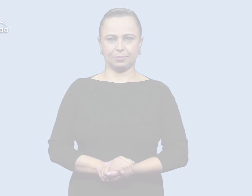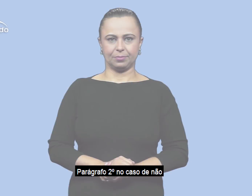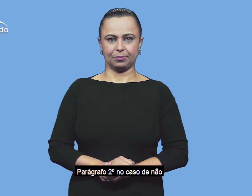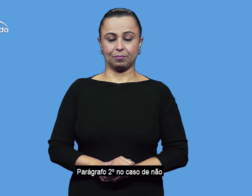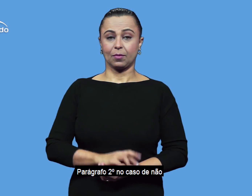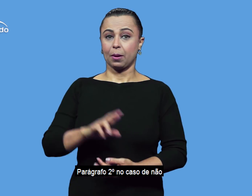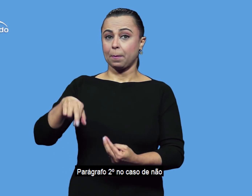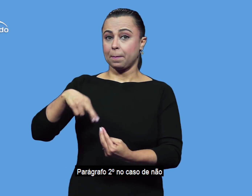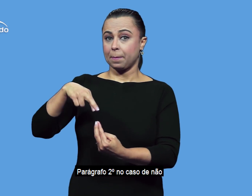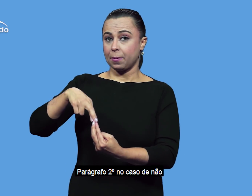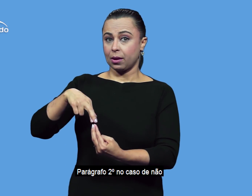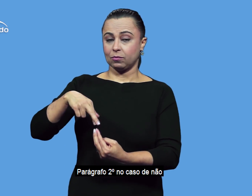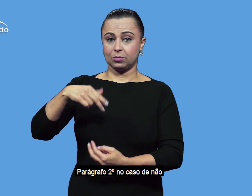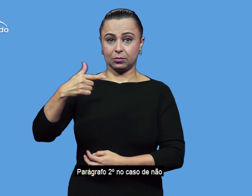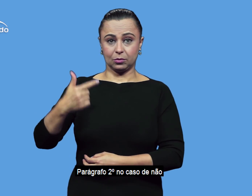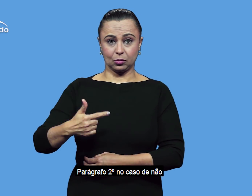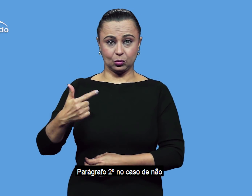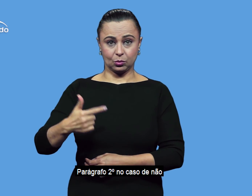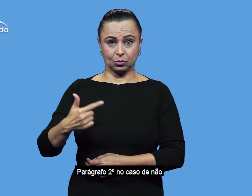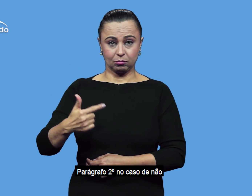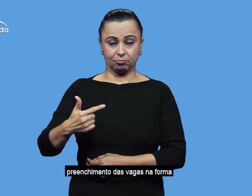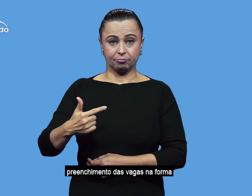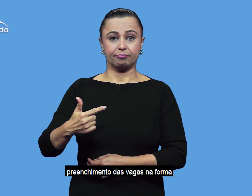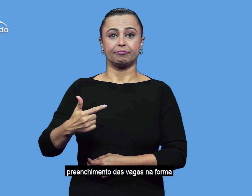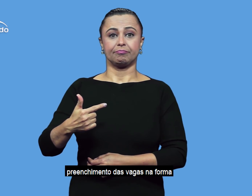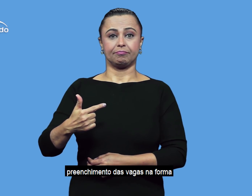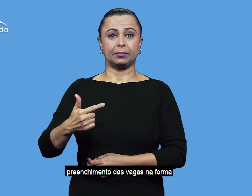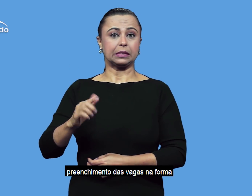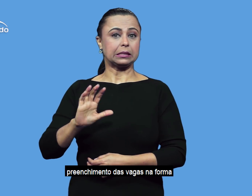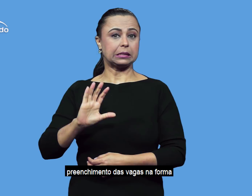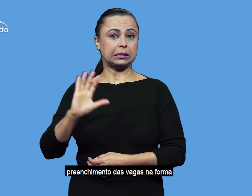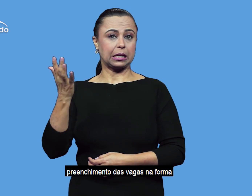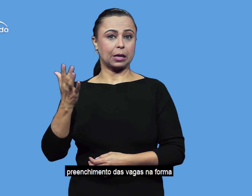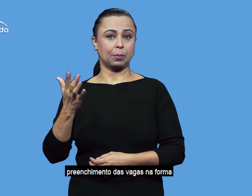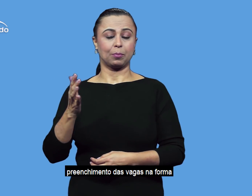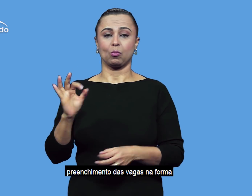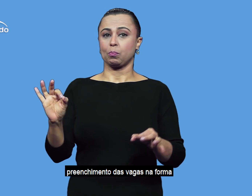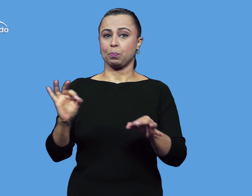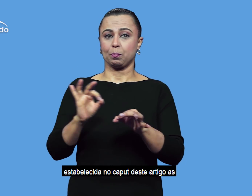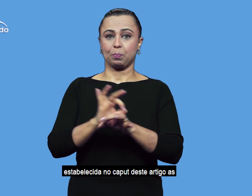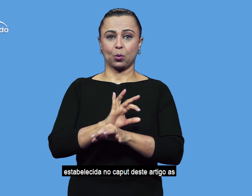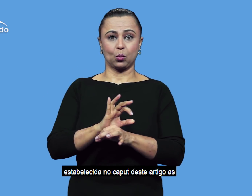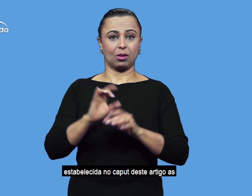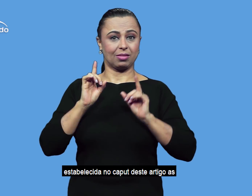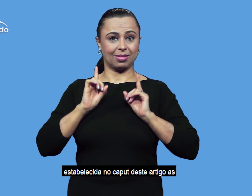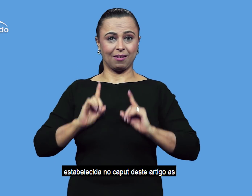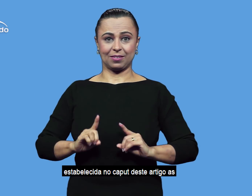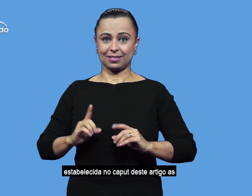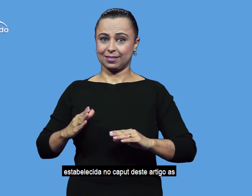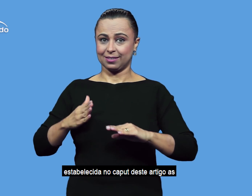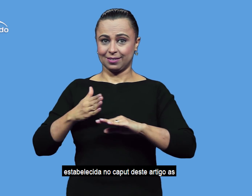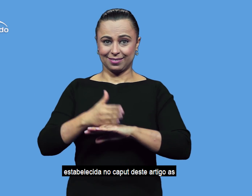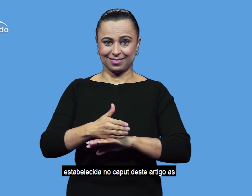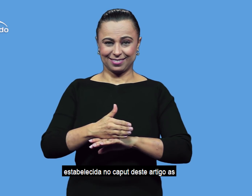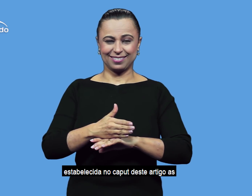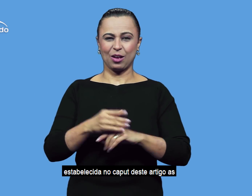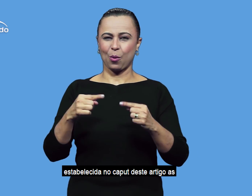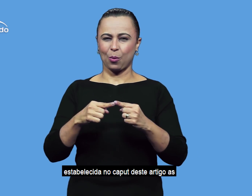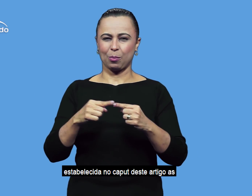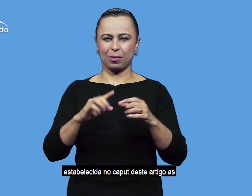parágrafo 2º no caso de não preenchimento das vagas na forma estabelecida no caput deste artigo as